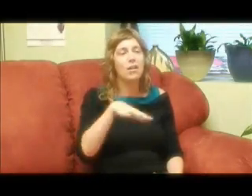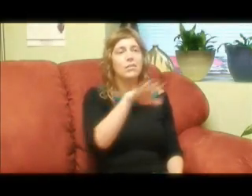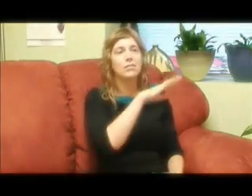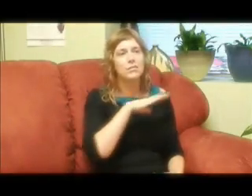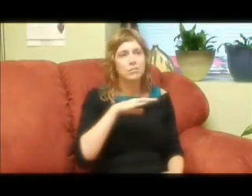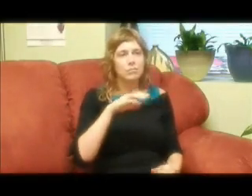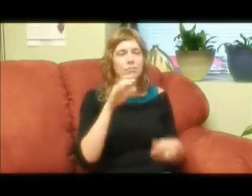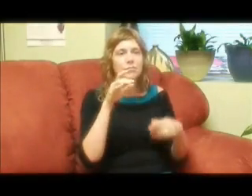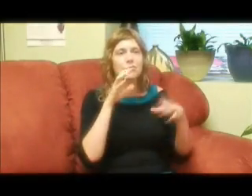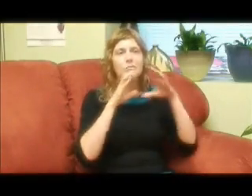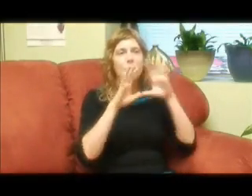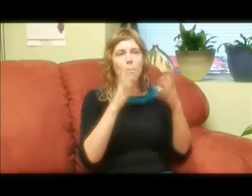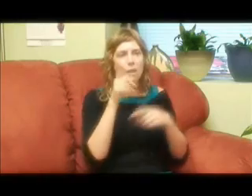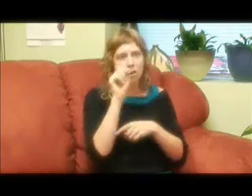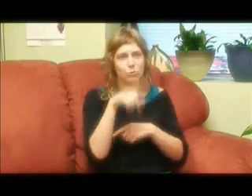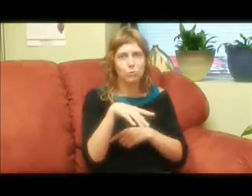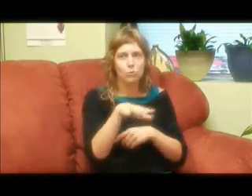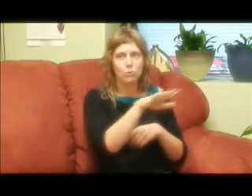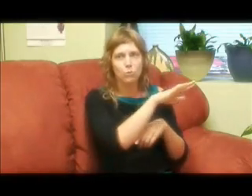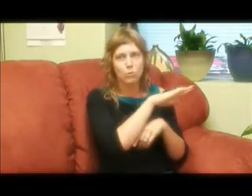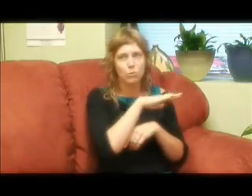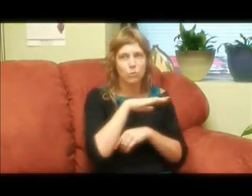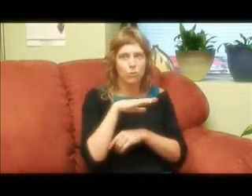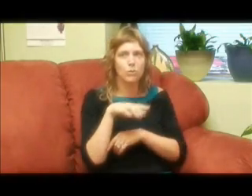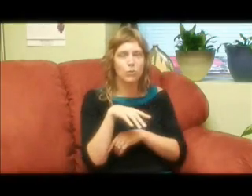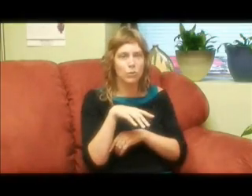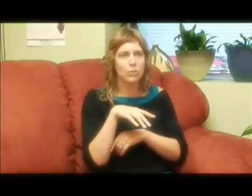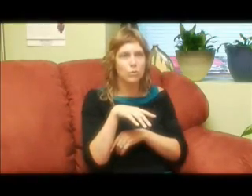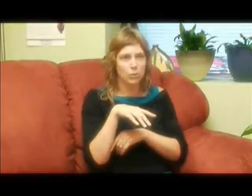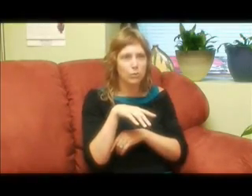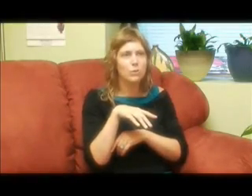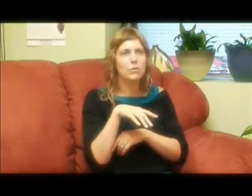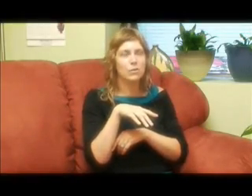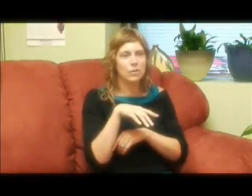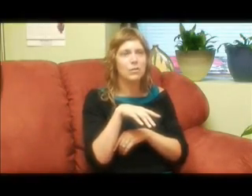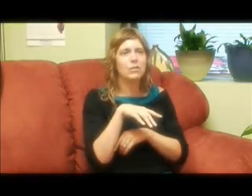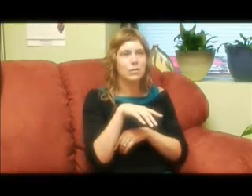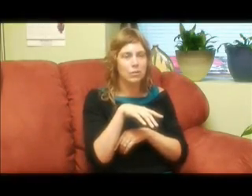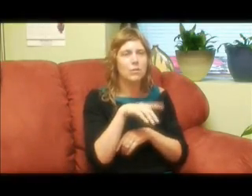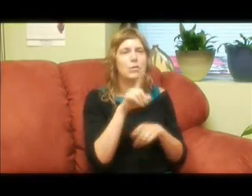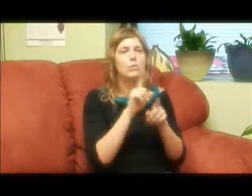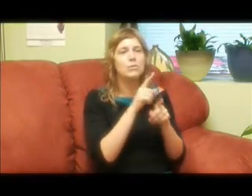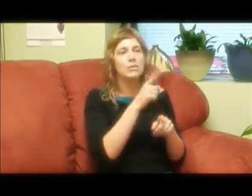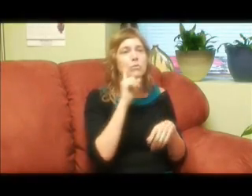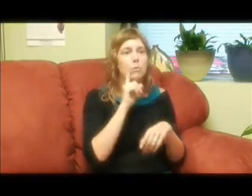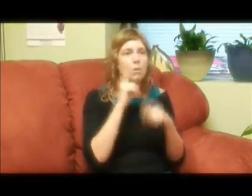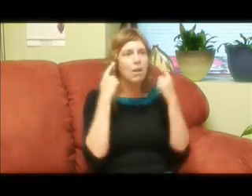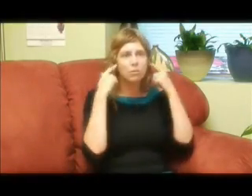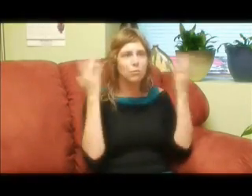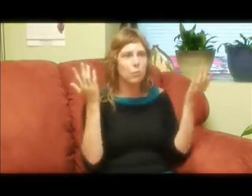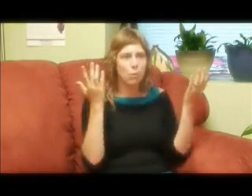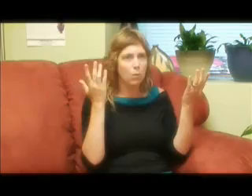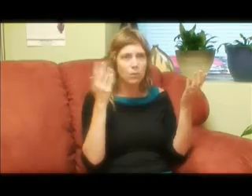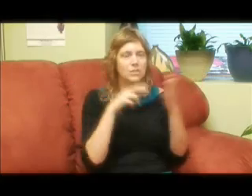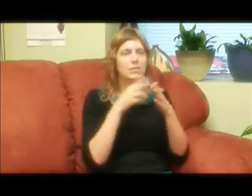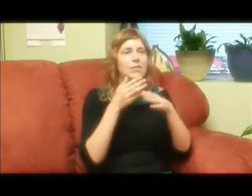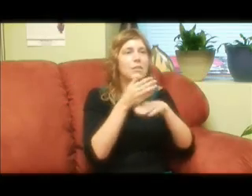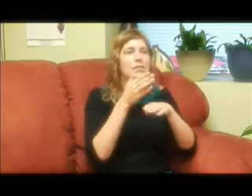Il faut comprendre que dans comment ces femmes-là communiquent, c'est en langue des signes du Québec, en LSQ, et comme elles n'entendent